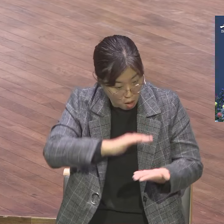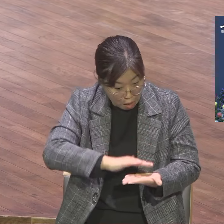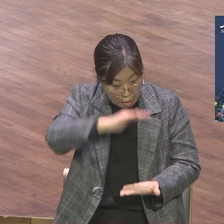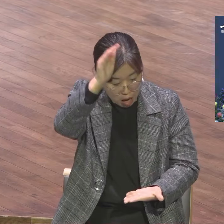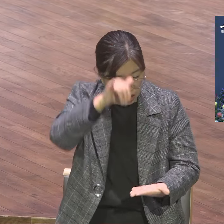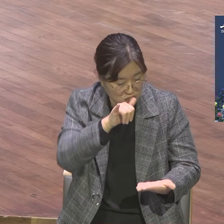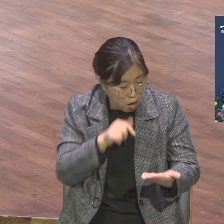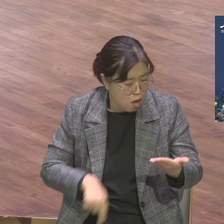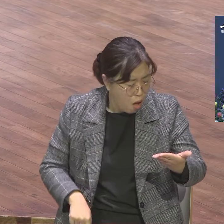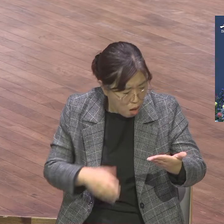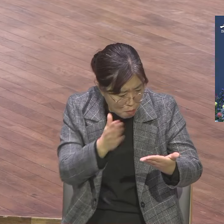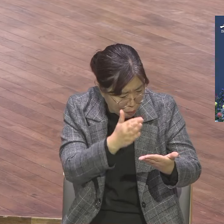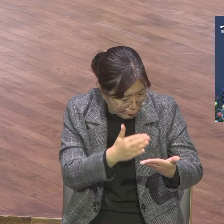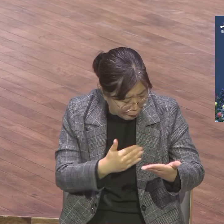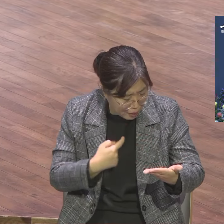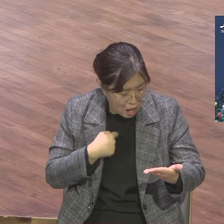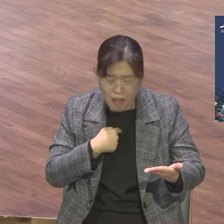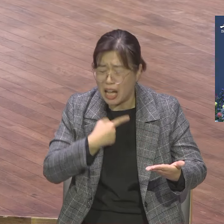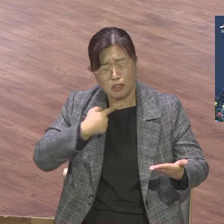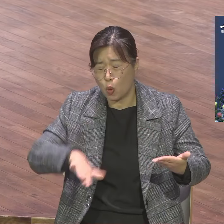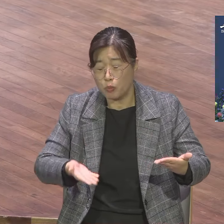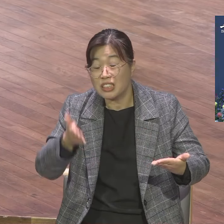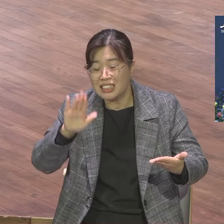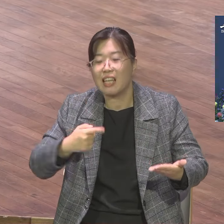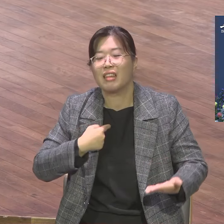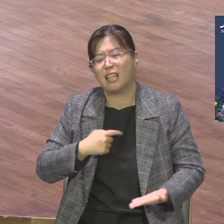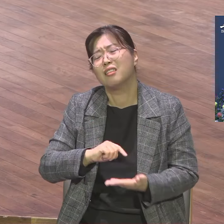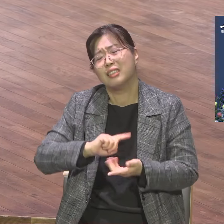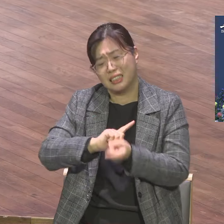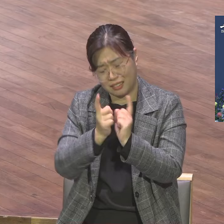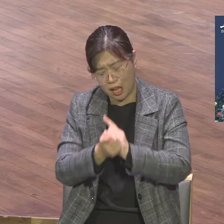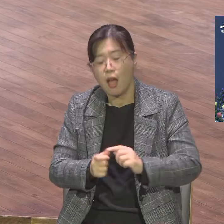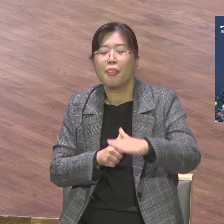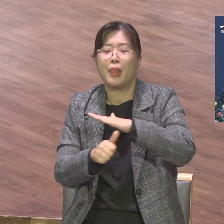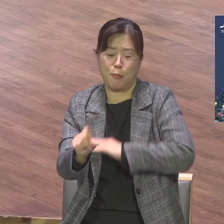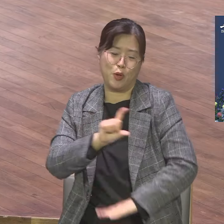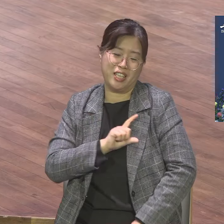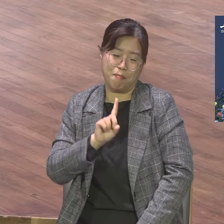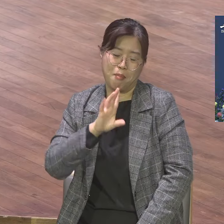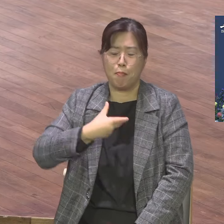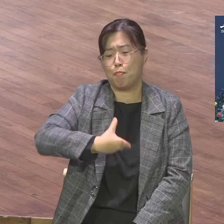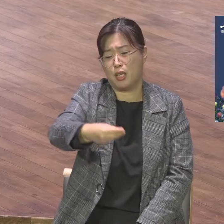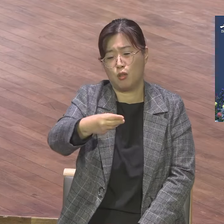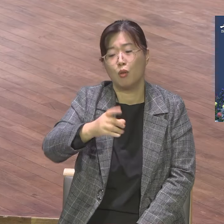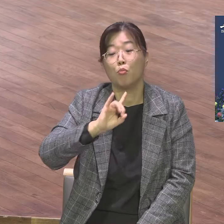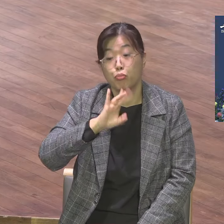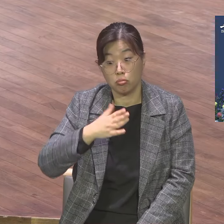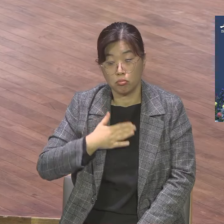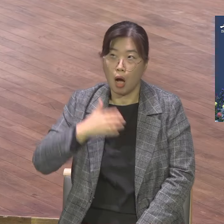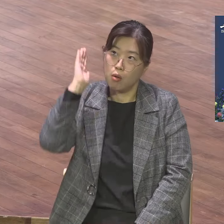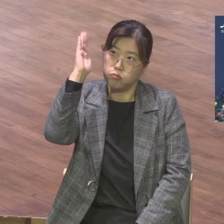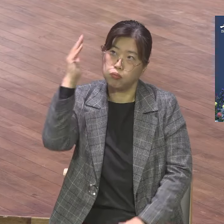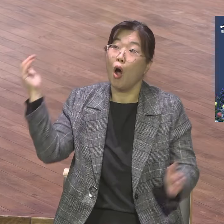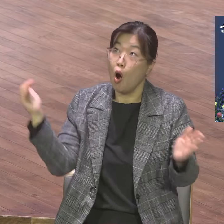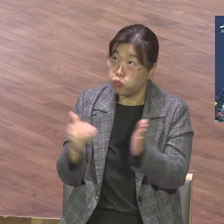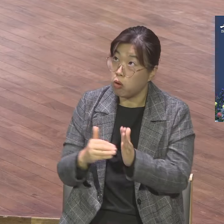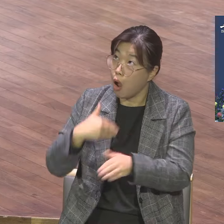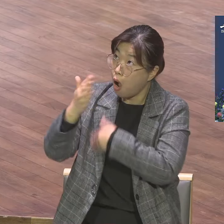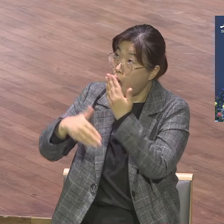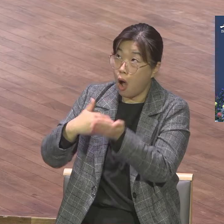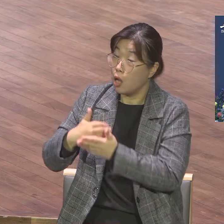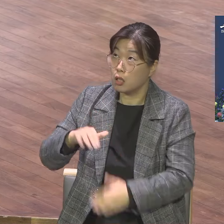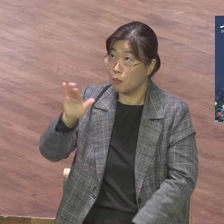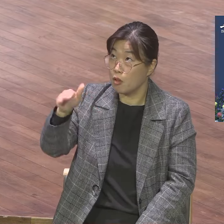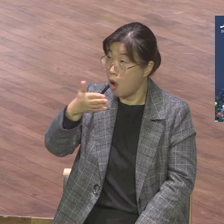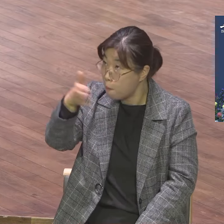끝나면 없어진다니까. 제가 일회 용품으로 쓰임 받고 없어져요. 그 다음에 하나님 또 세운 종을 통하여 또